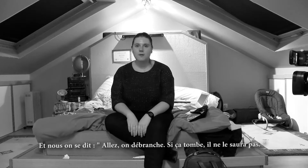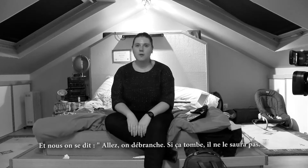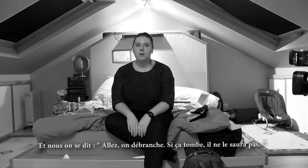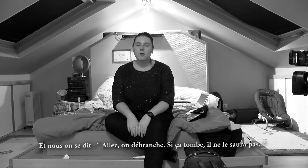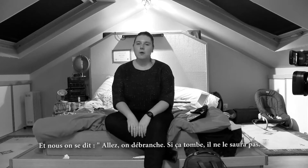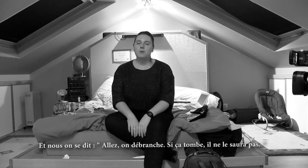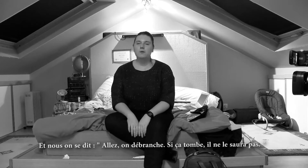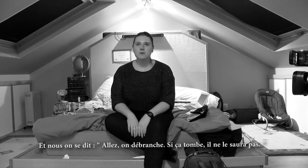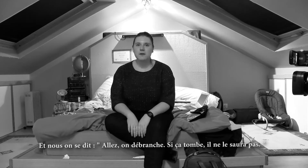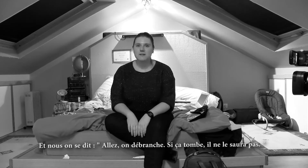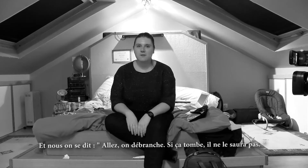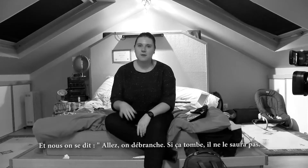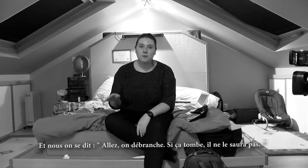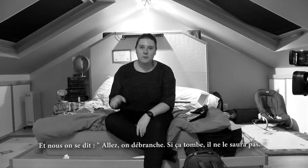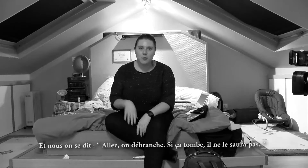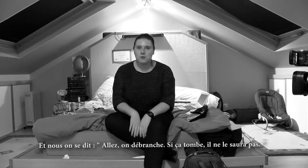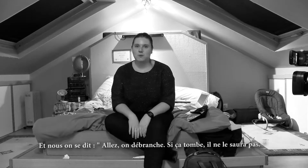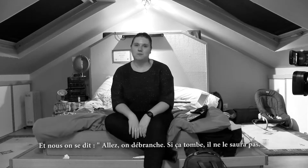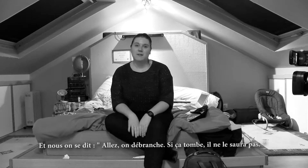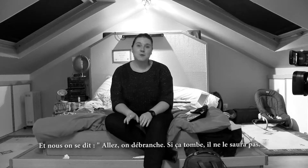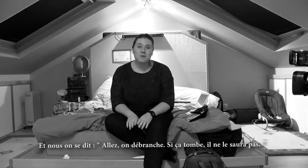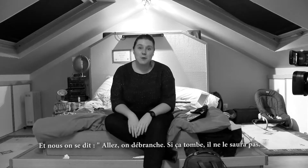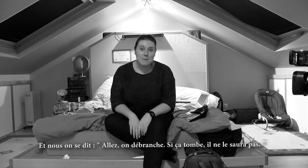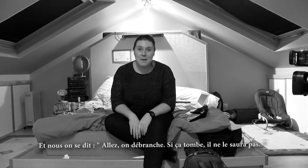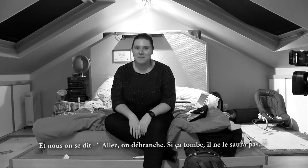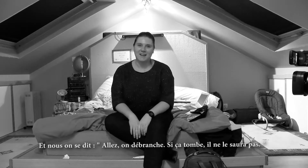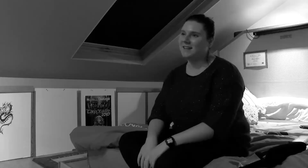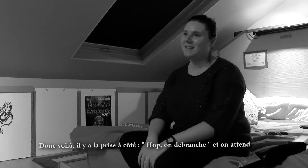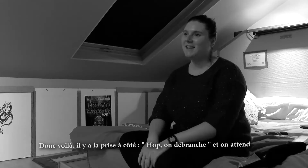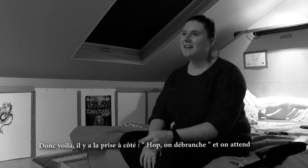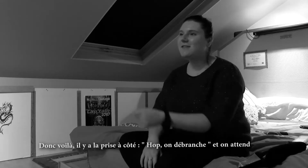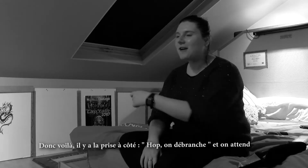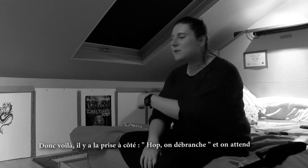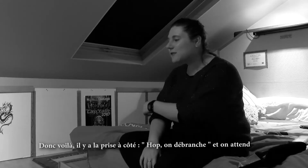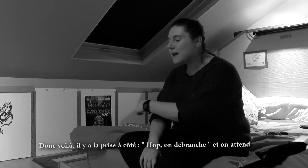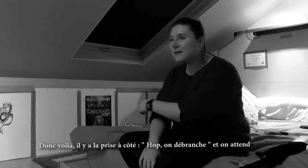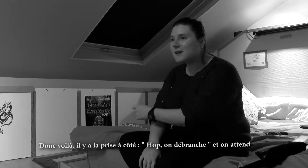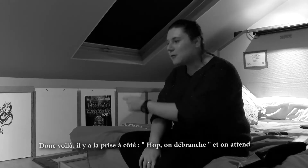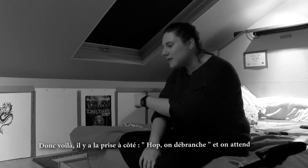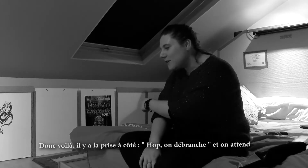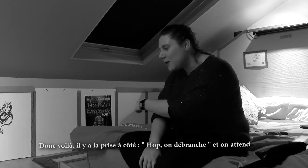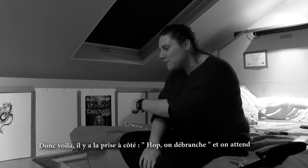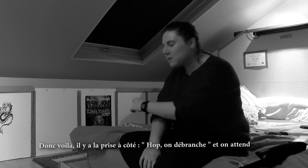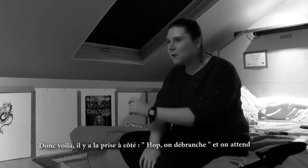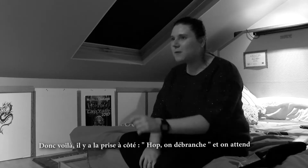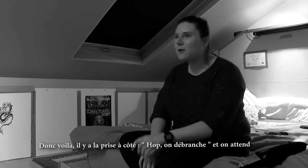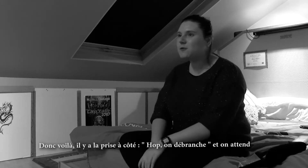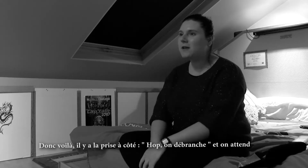Et bon, on dit bah tiens viens, on débranche. Ça se trouve il saura pas. Et voilà. Donc il y a la prise à côté. Hop, on débranche, on